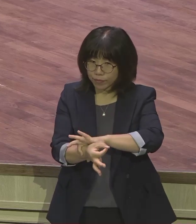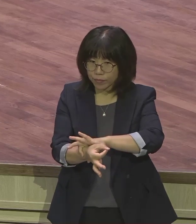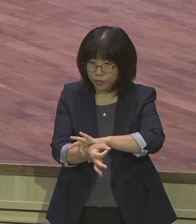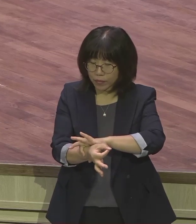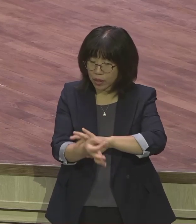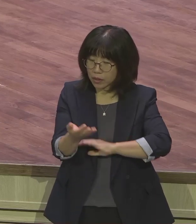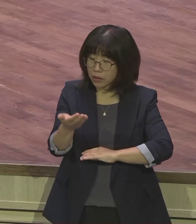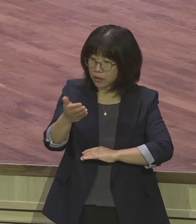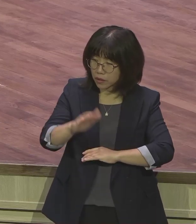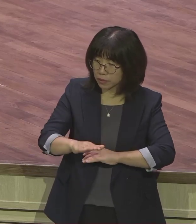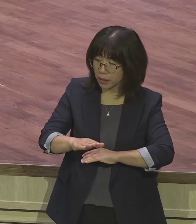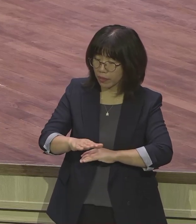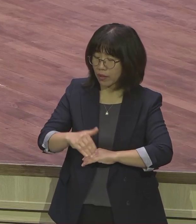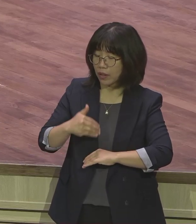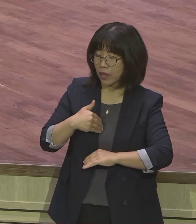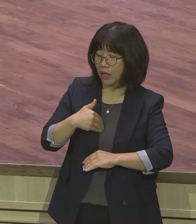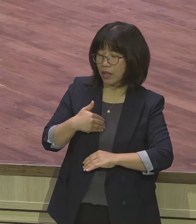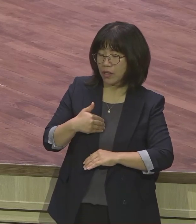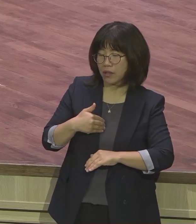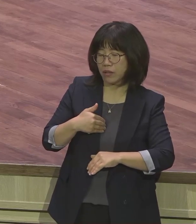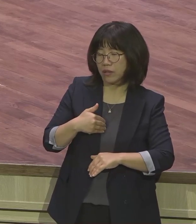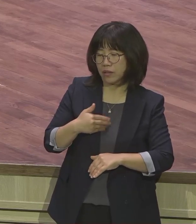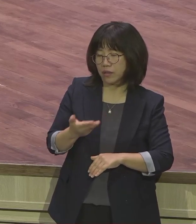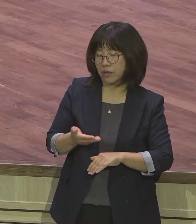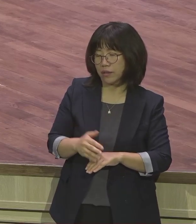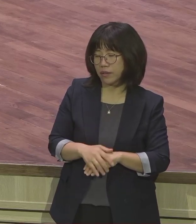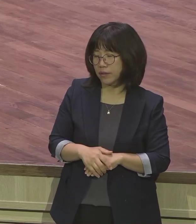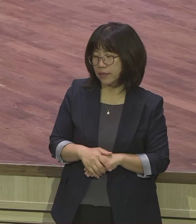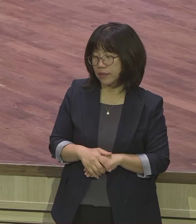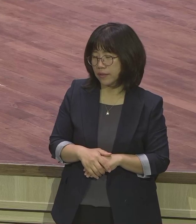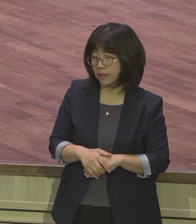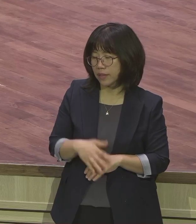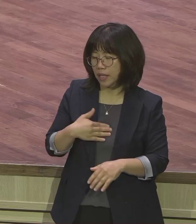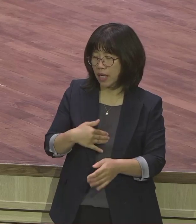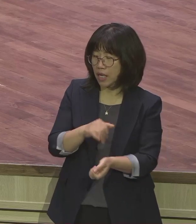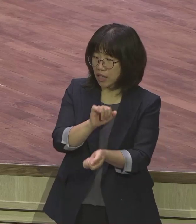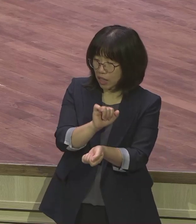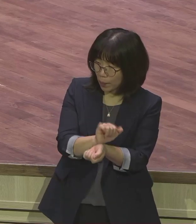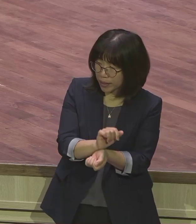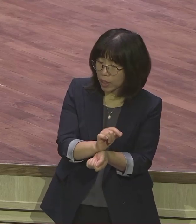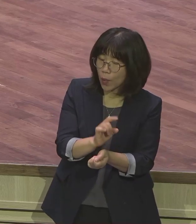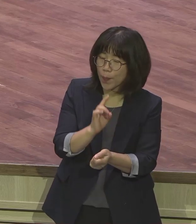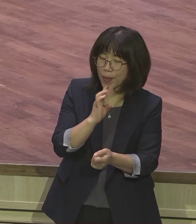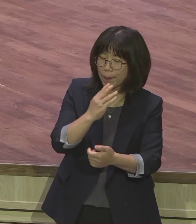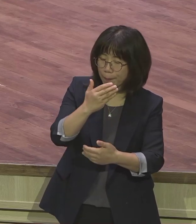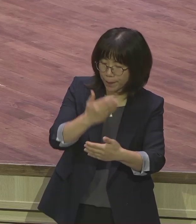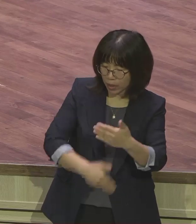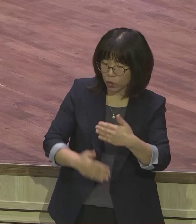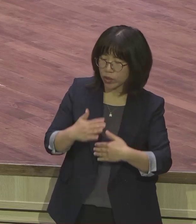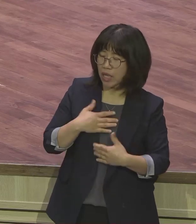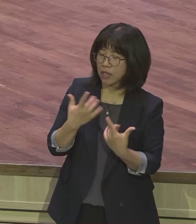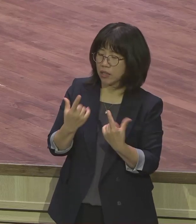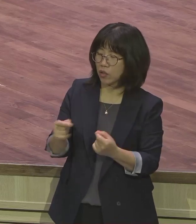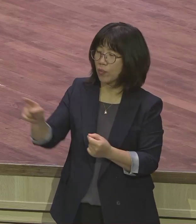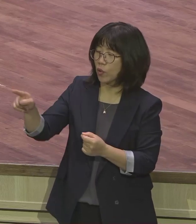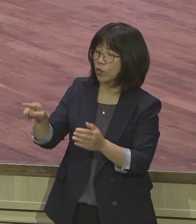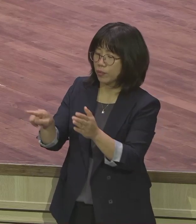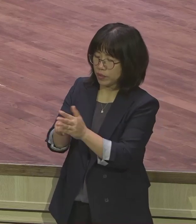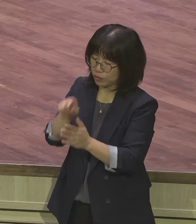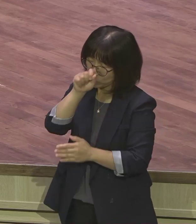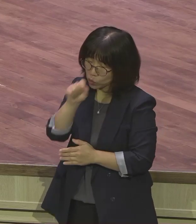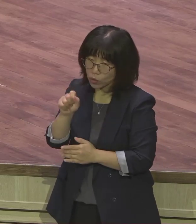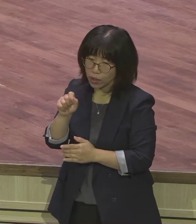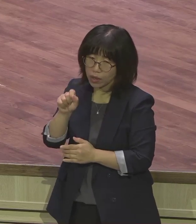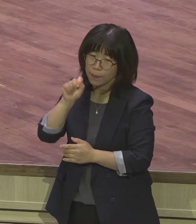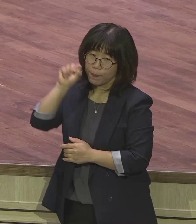하나님을 증거하고 있어요 내가 결박된 것 외에는 나같이 되기를 원합니다 무슨